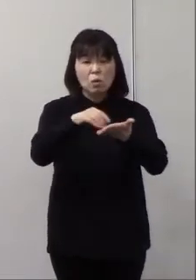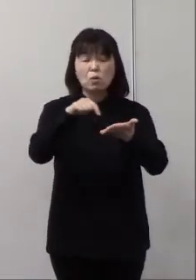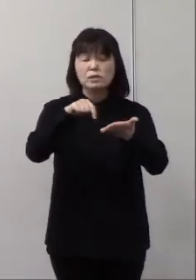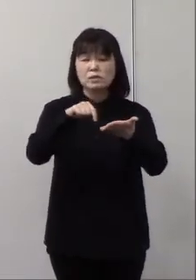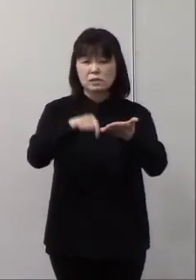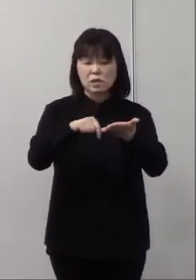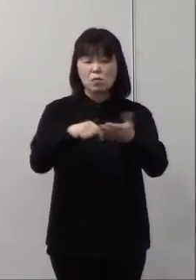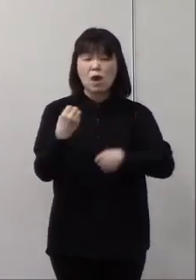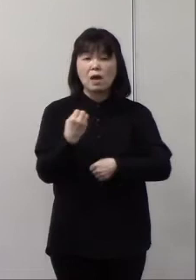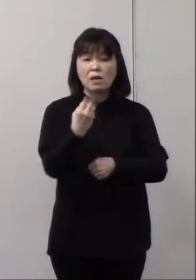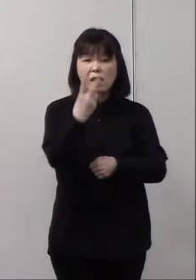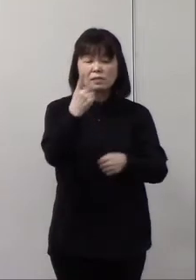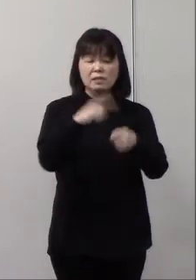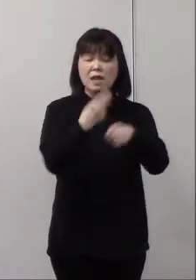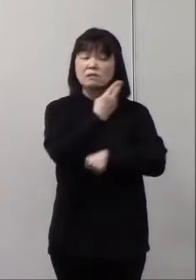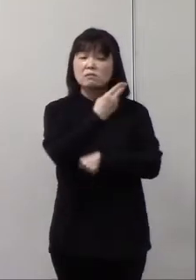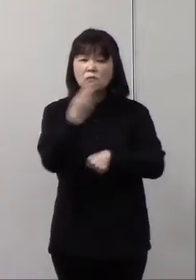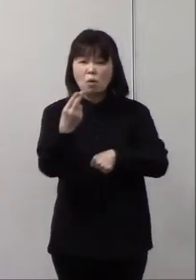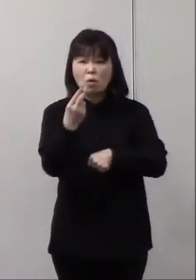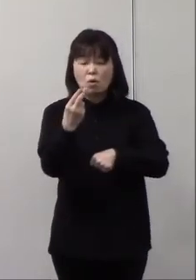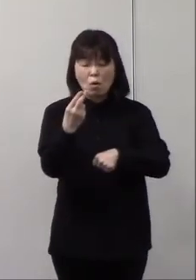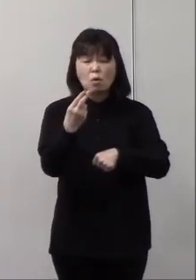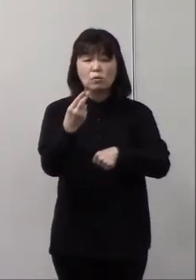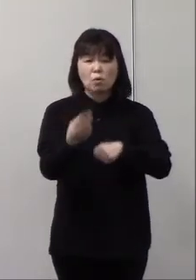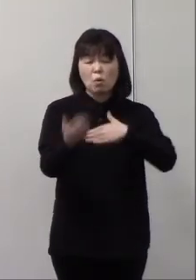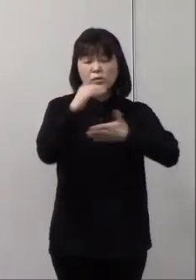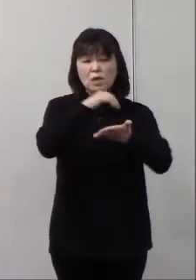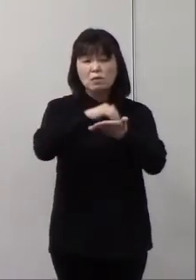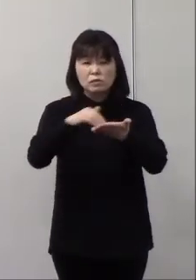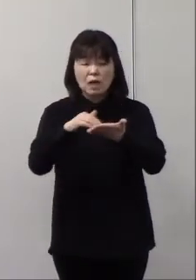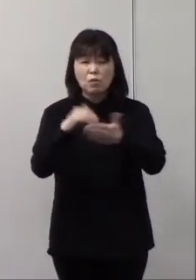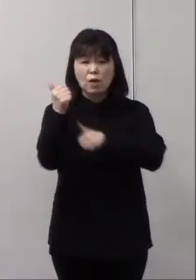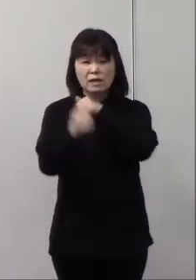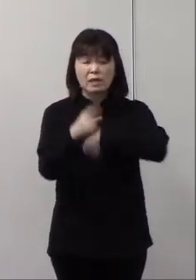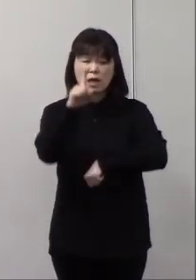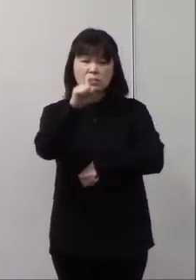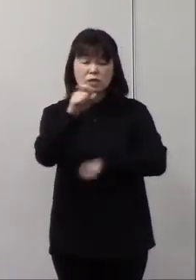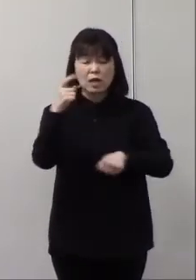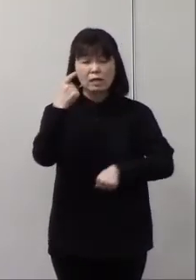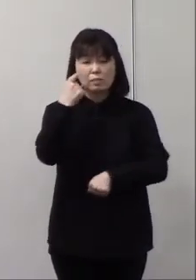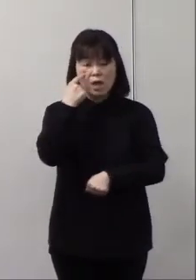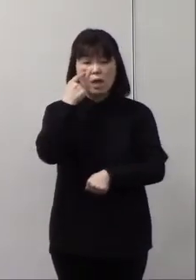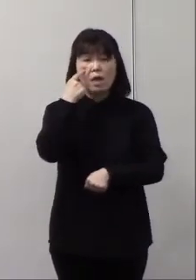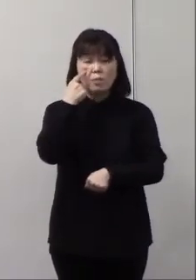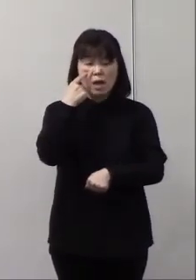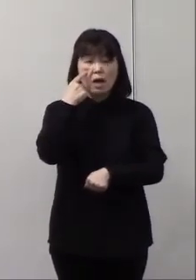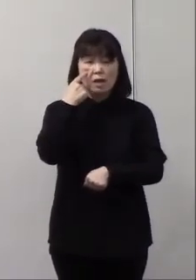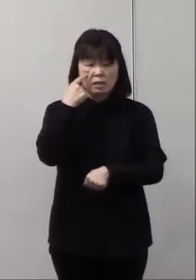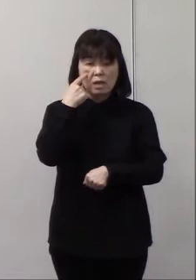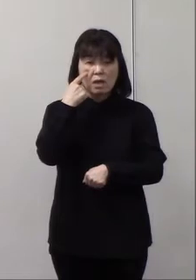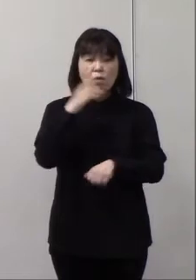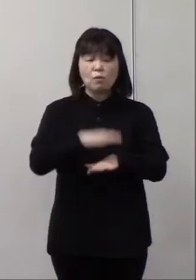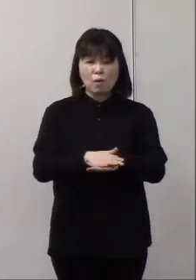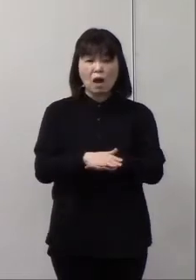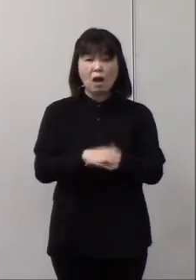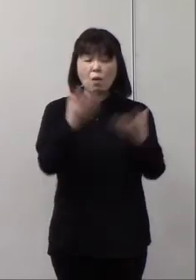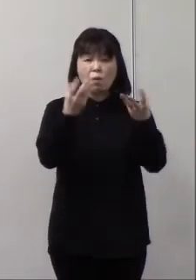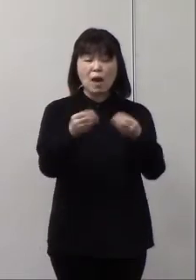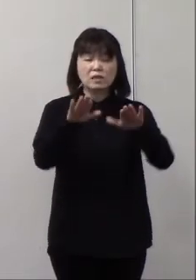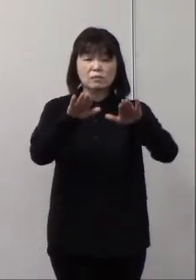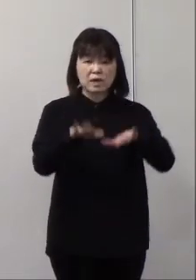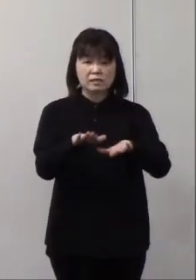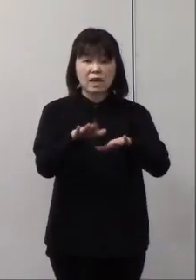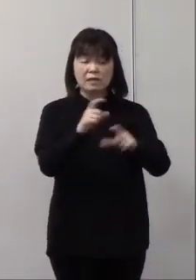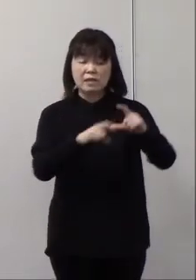2年度の補正予算も10回目の補正予算までは上程しているところでございますけれども、さらに追加